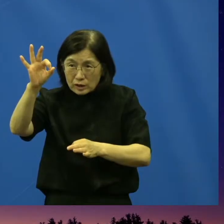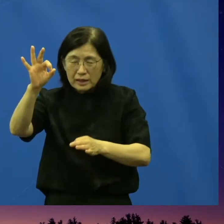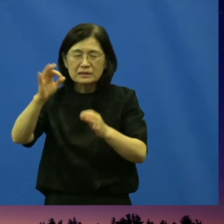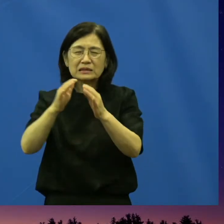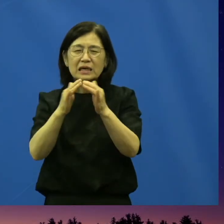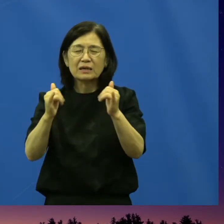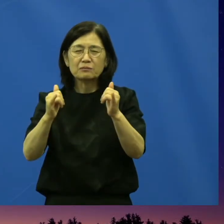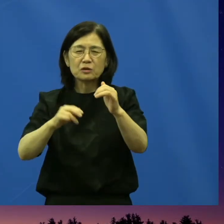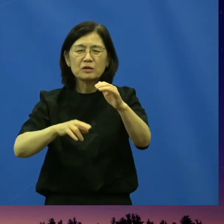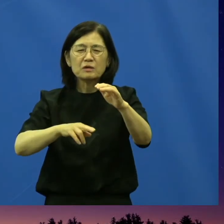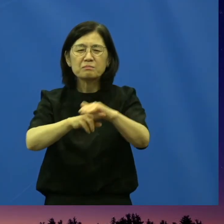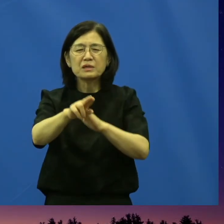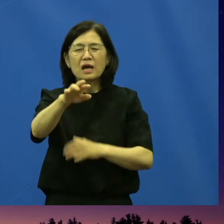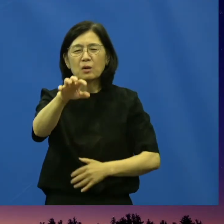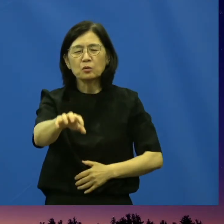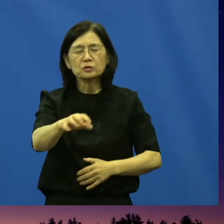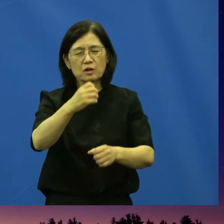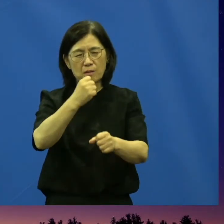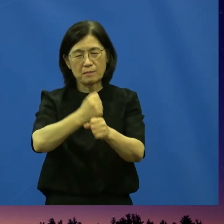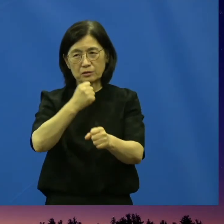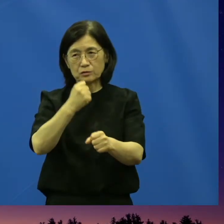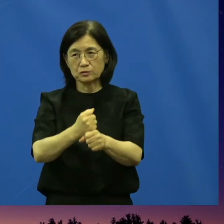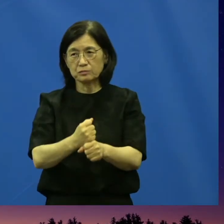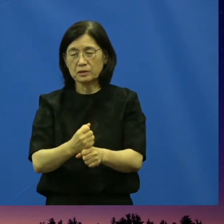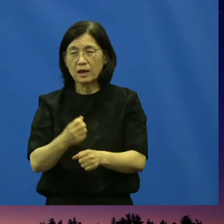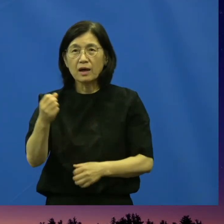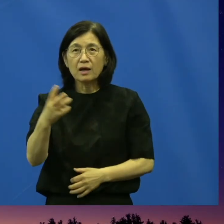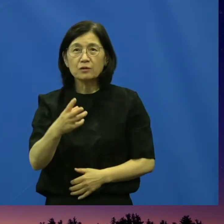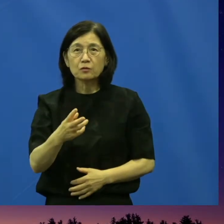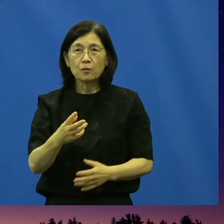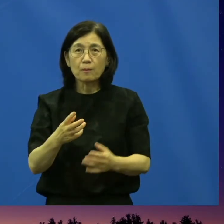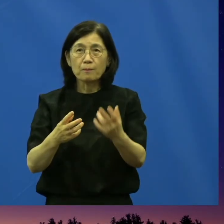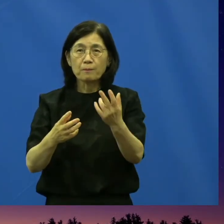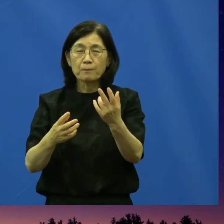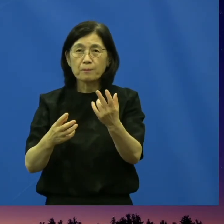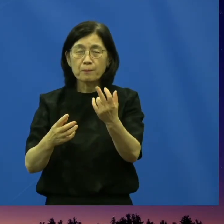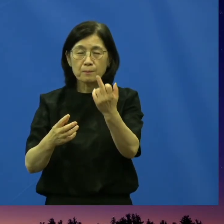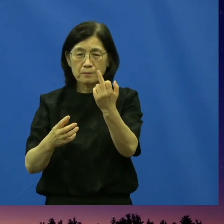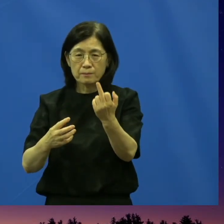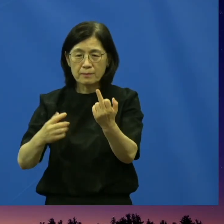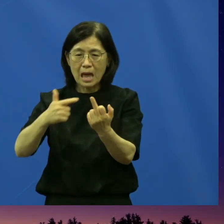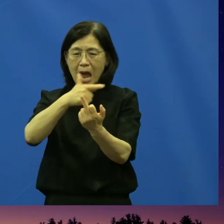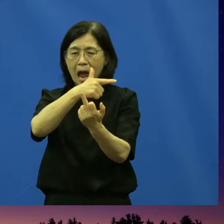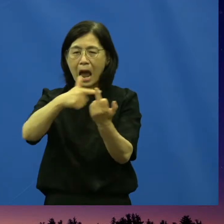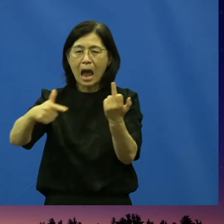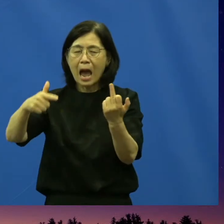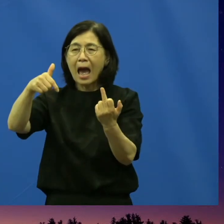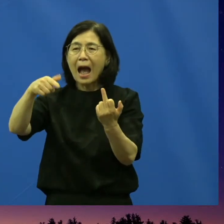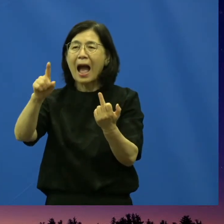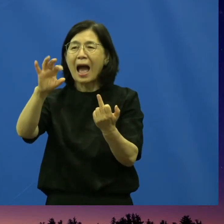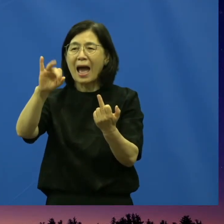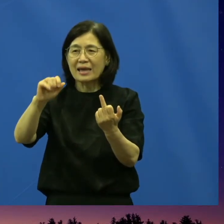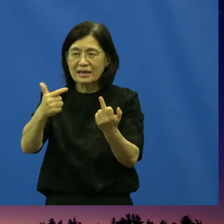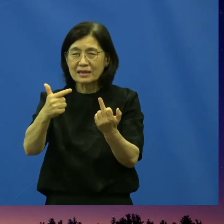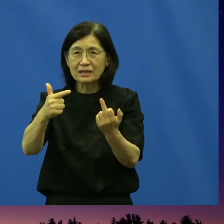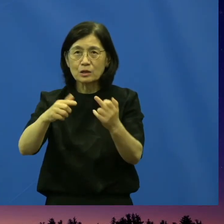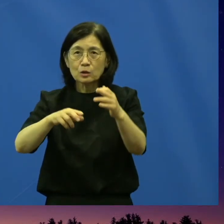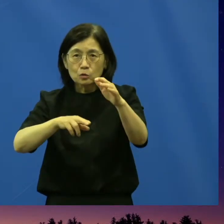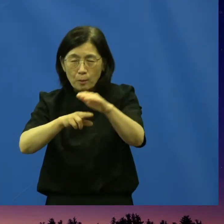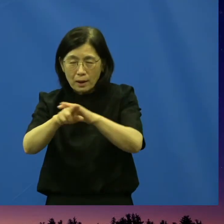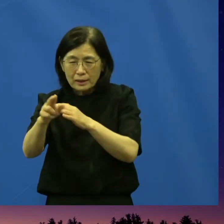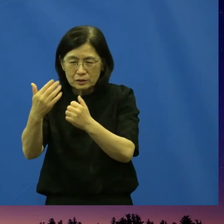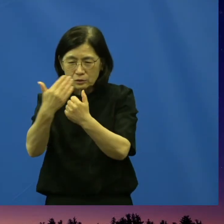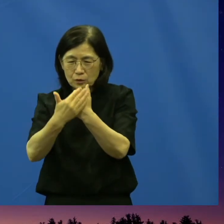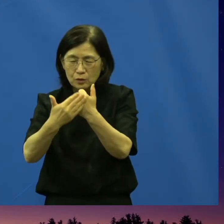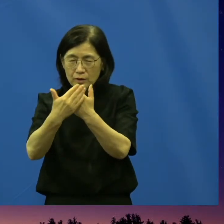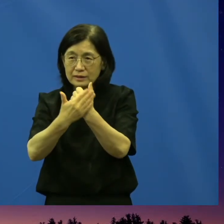보면 가인이 죄를 짓고 쫓겨갈 때도, 나쁜 짓을 하고 쫓겨갈 때도 은혜의 법칙을 허락하시고요, 아브라함의 아내